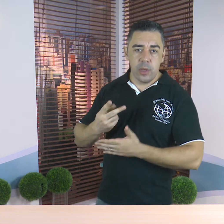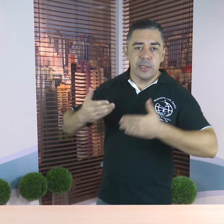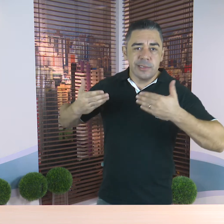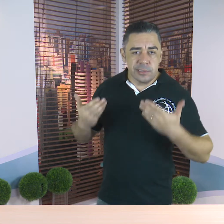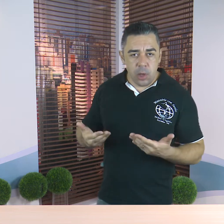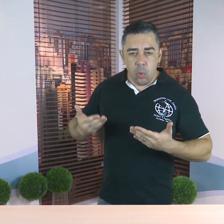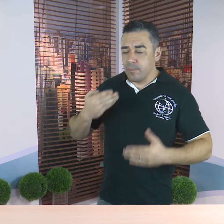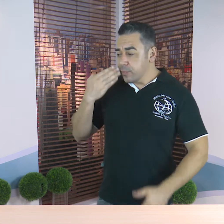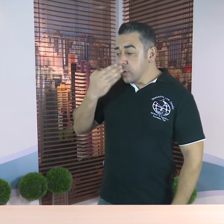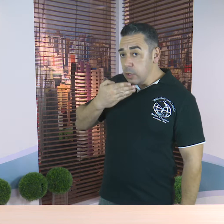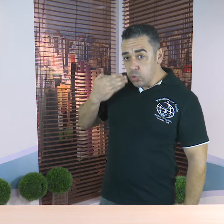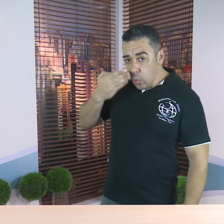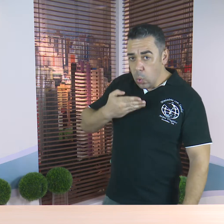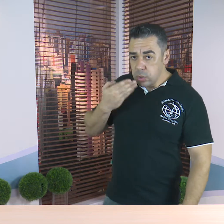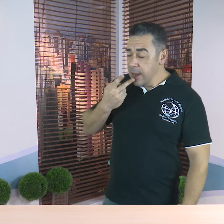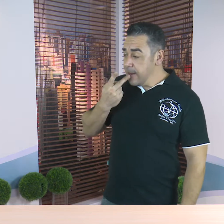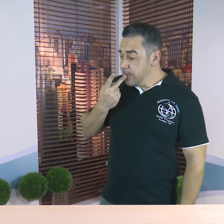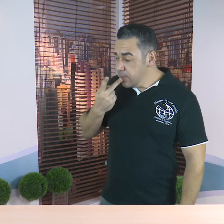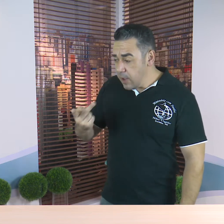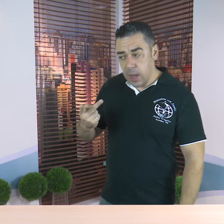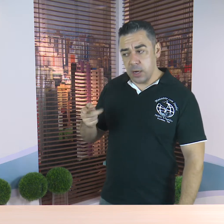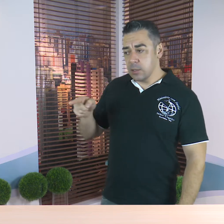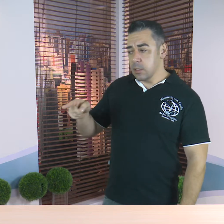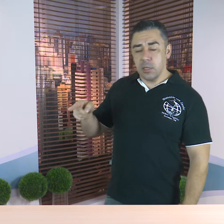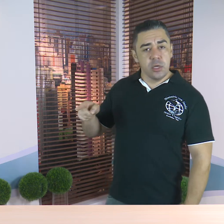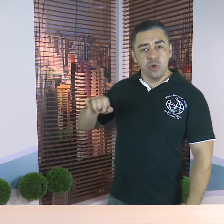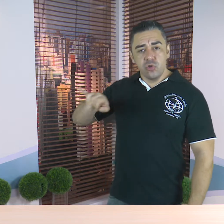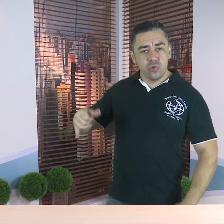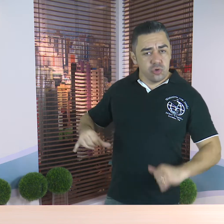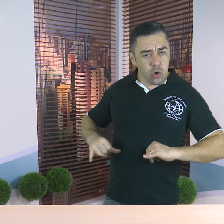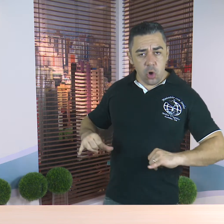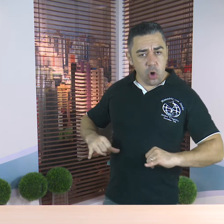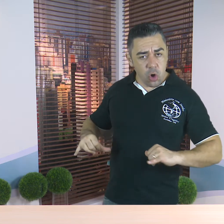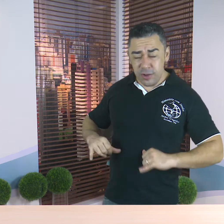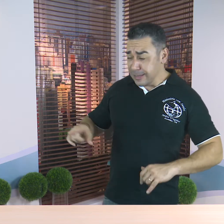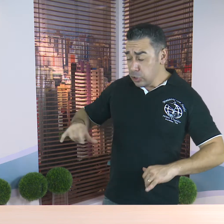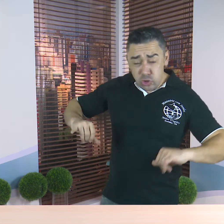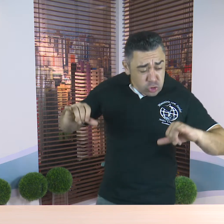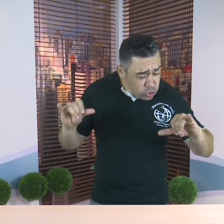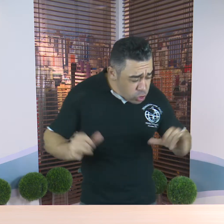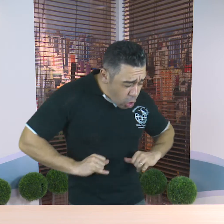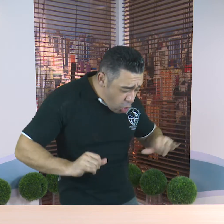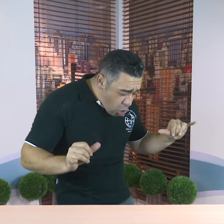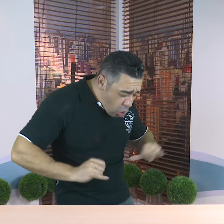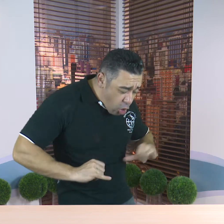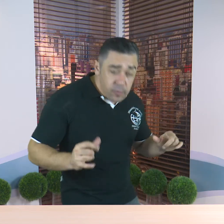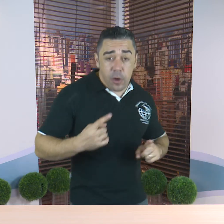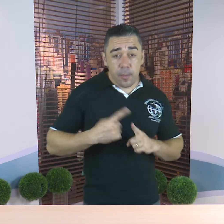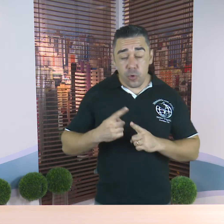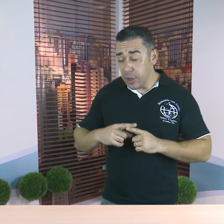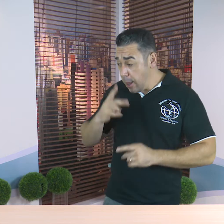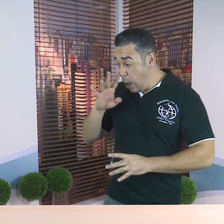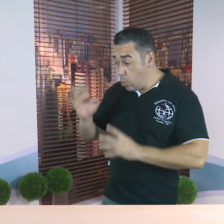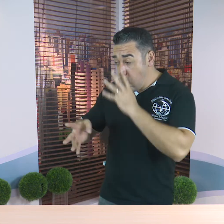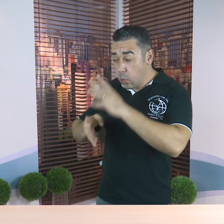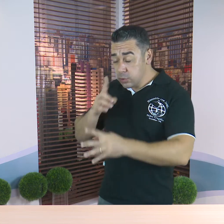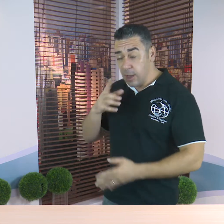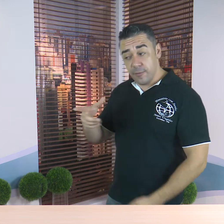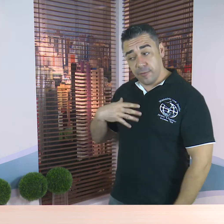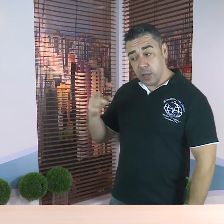discurso, Bildade aumenta o sofrimento de Jó quando faz referência aos seus filhos e os envolve na argumentação.